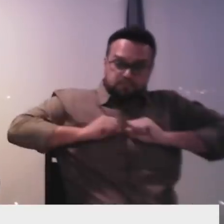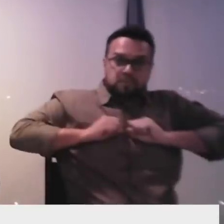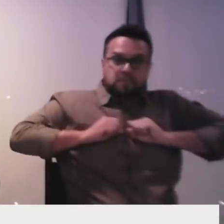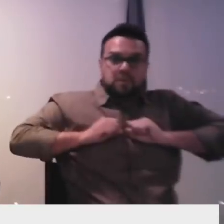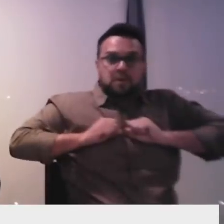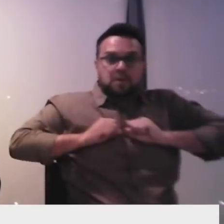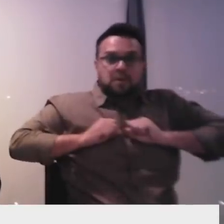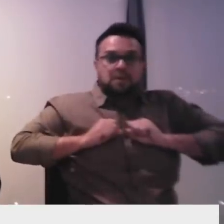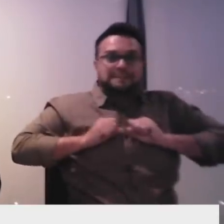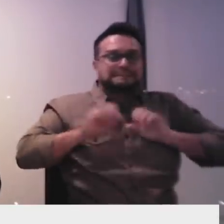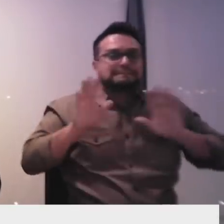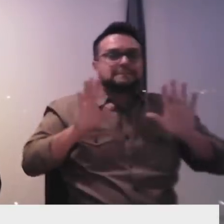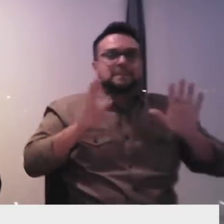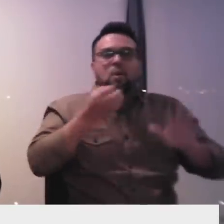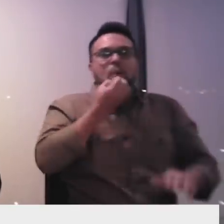recomendável.